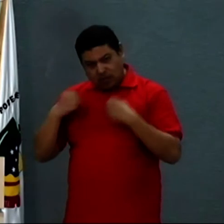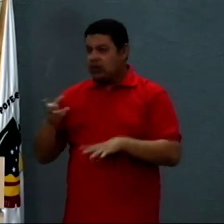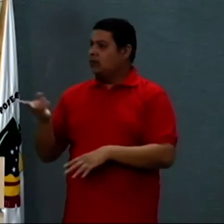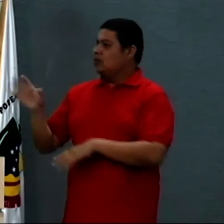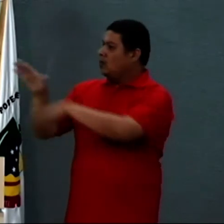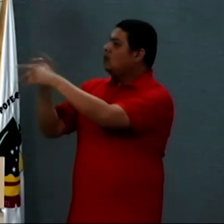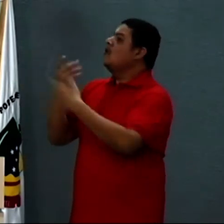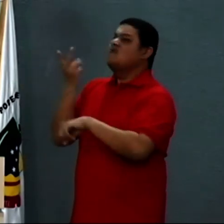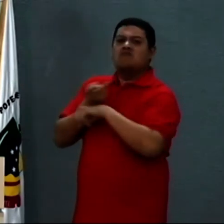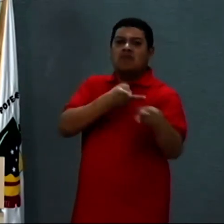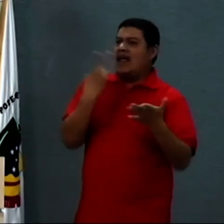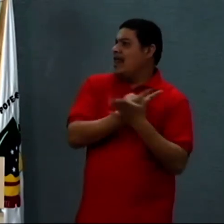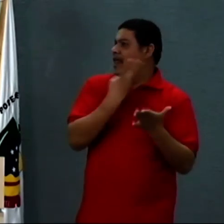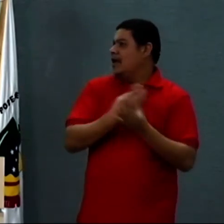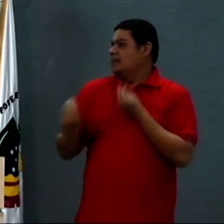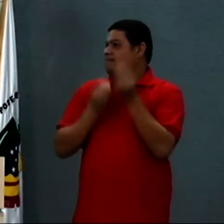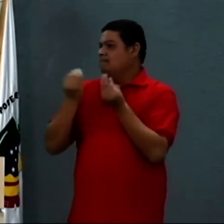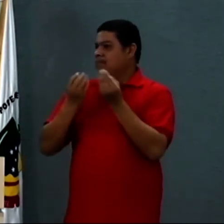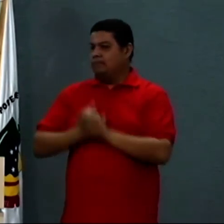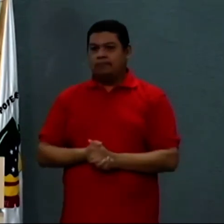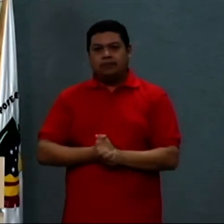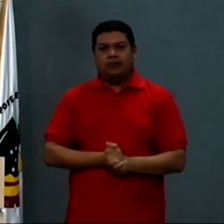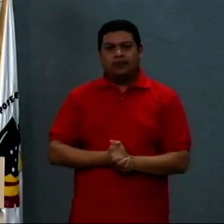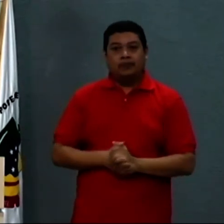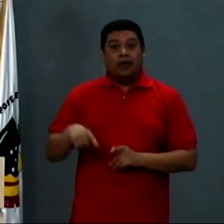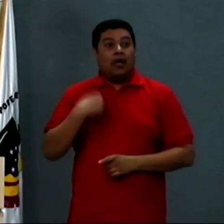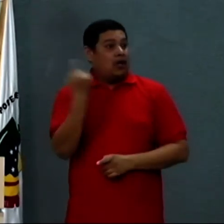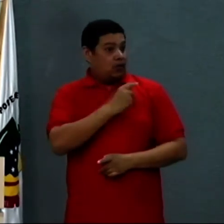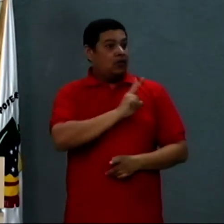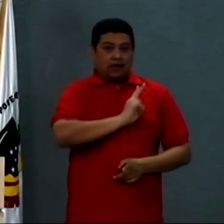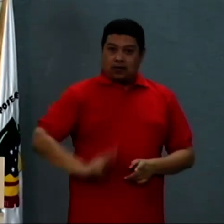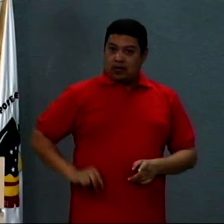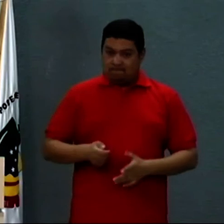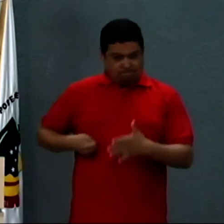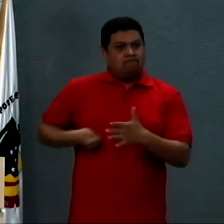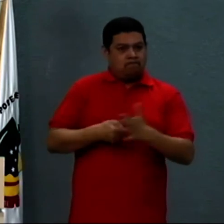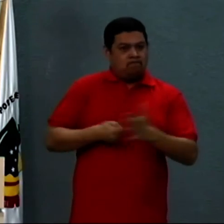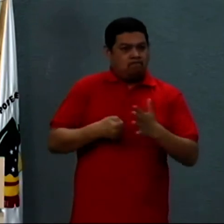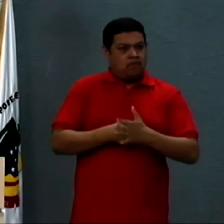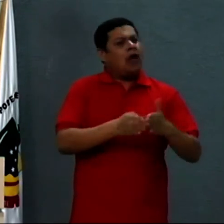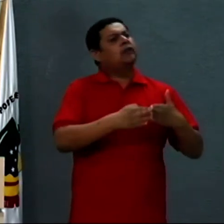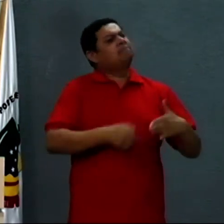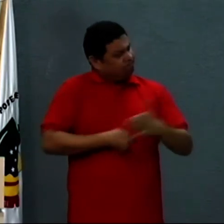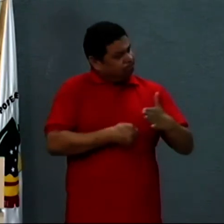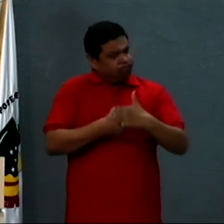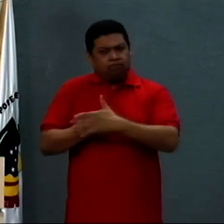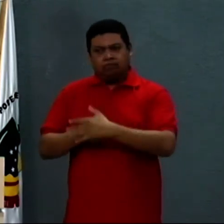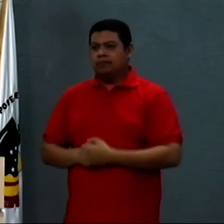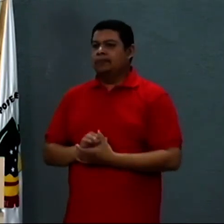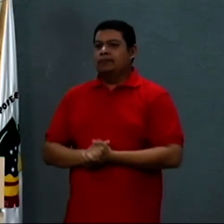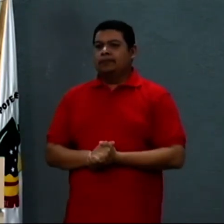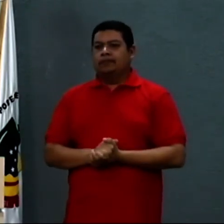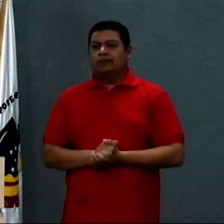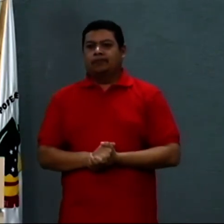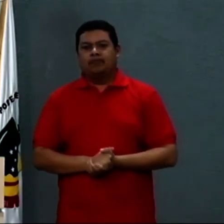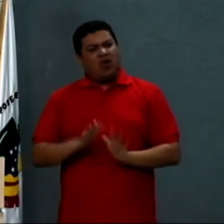que começar por agora. E cabe ao vereador o quê? Fiscalizar e cobrar. Então, realmente, ali o trabalho, pessoal, ficou, eu